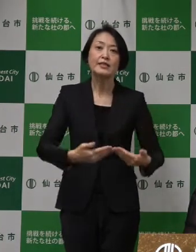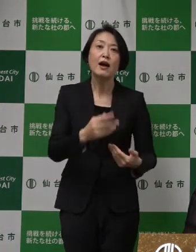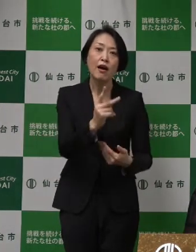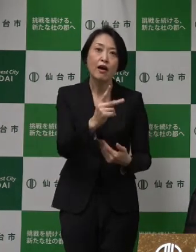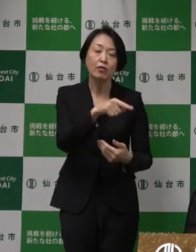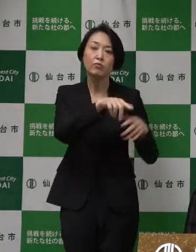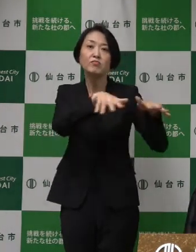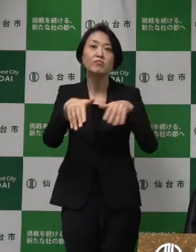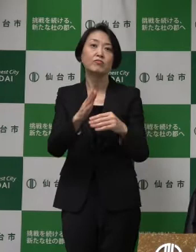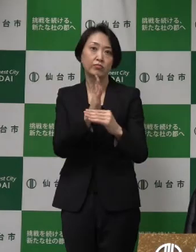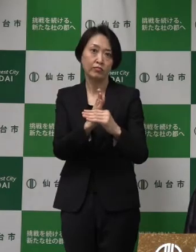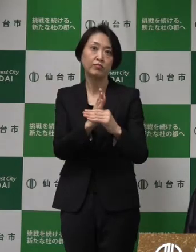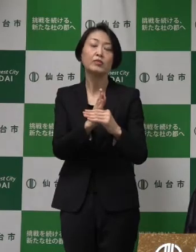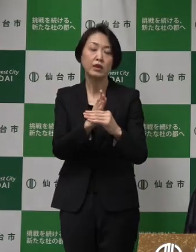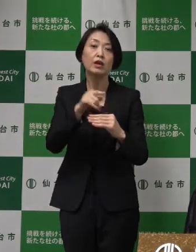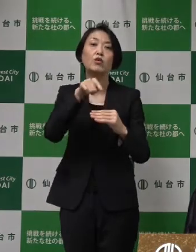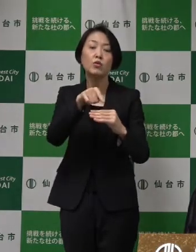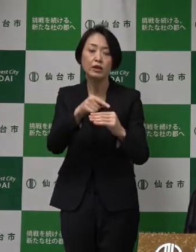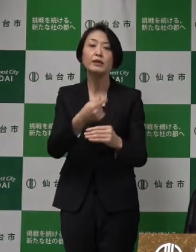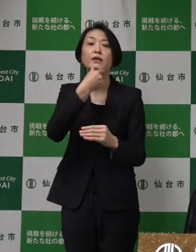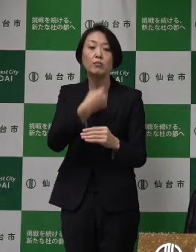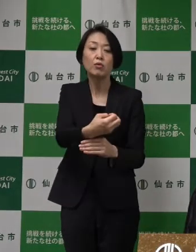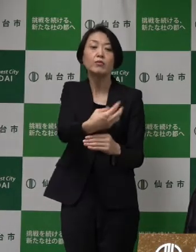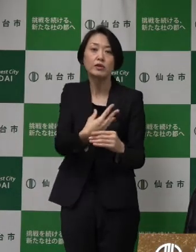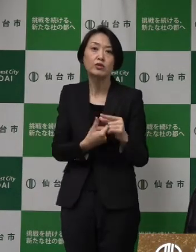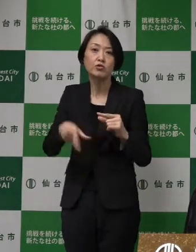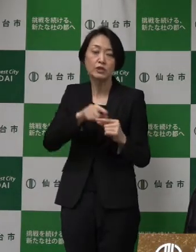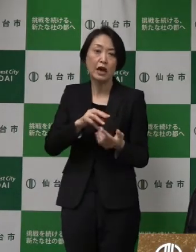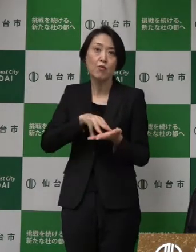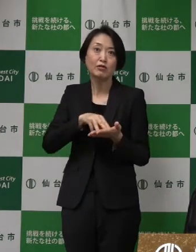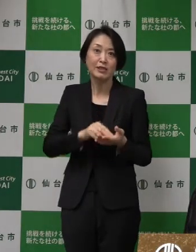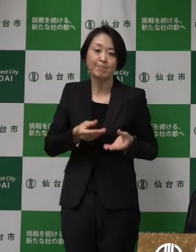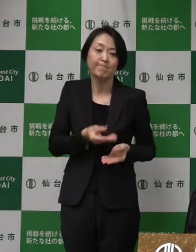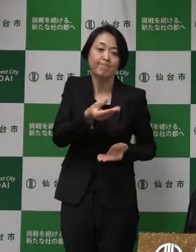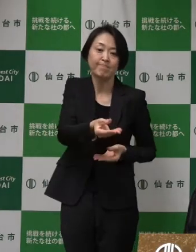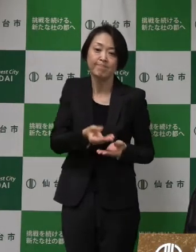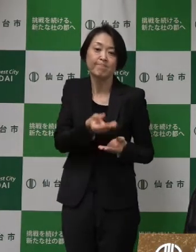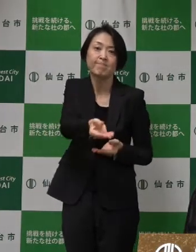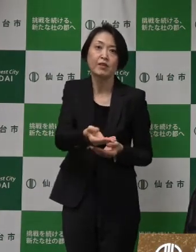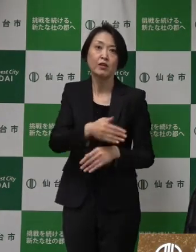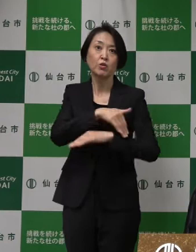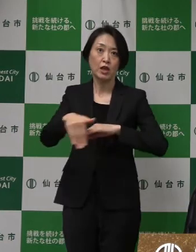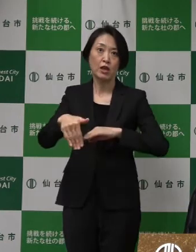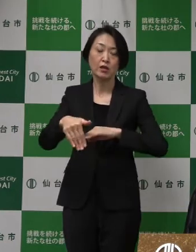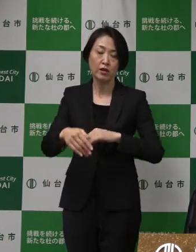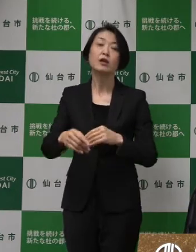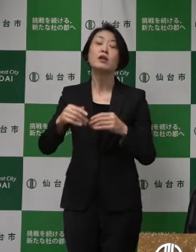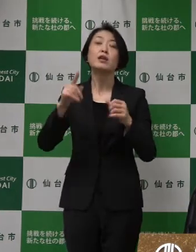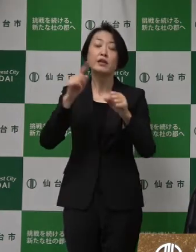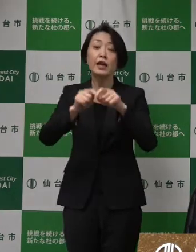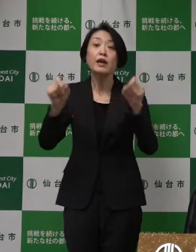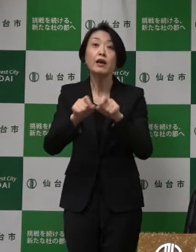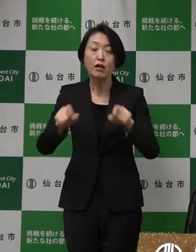追加的に、重点的に供給していこうということを考えています。それによって、優先的な接種が進むようにしております